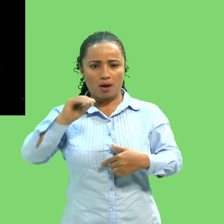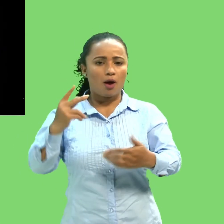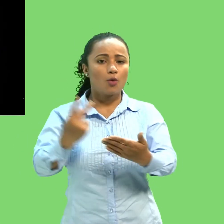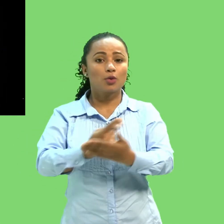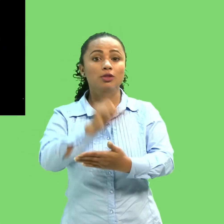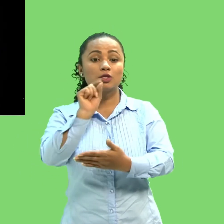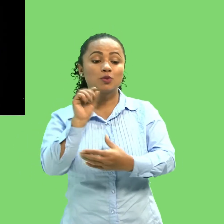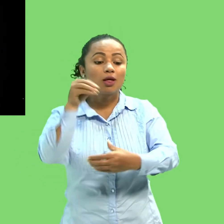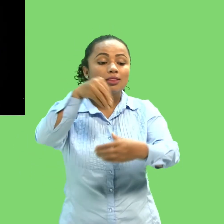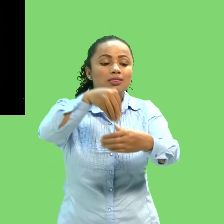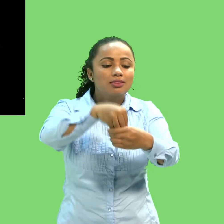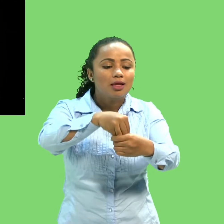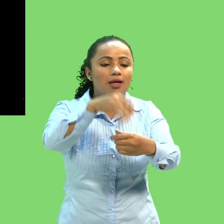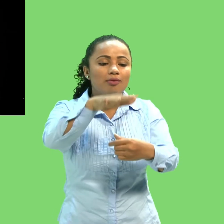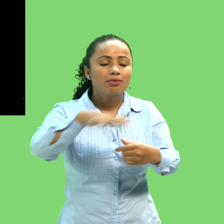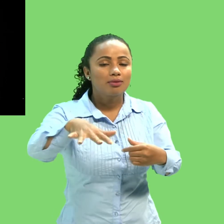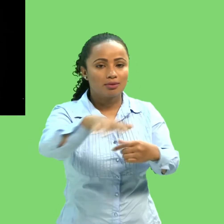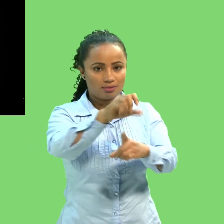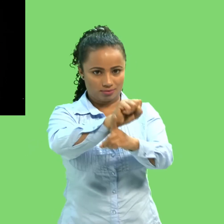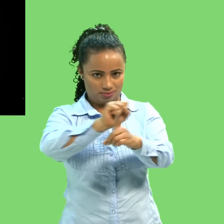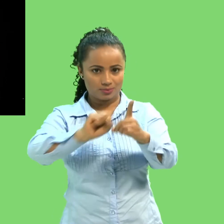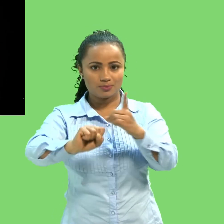no contexto social.